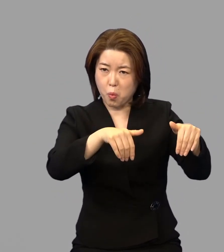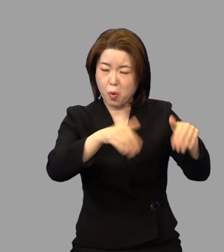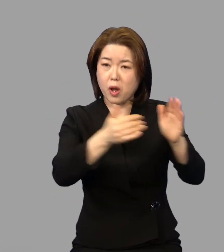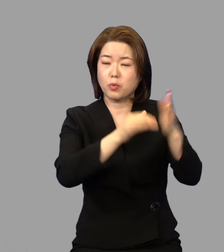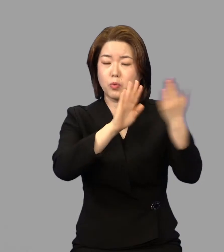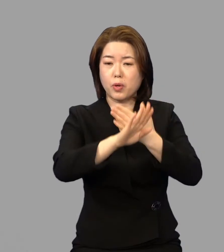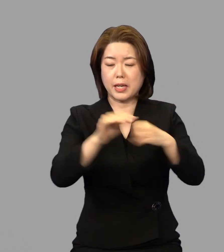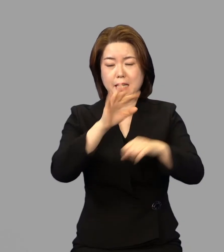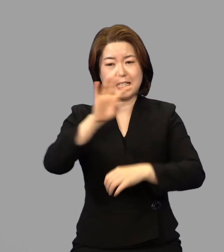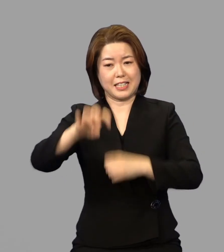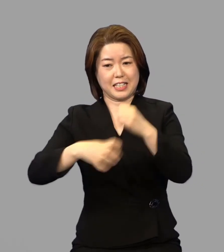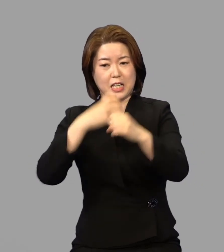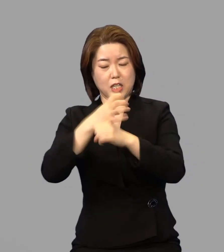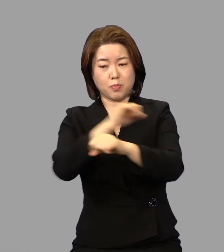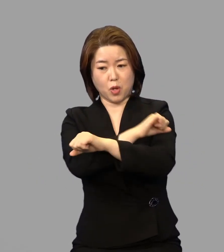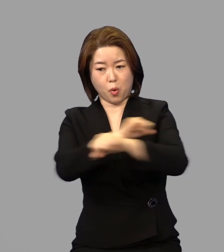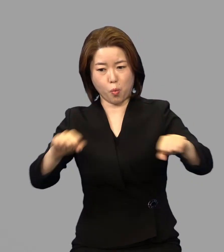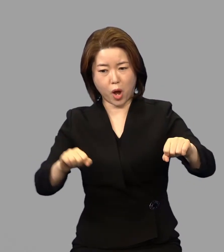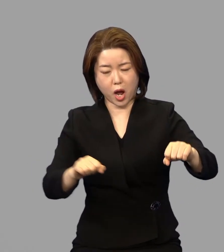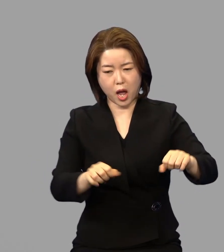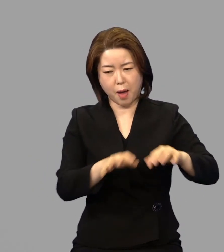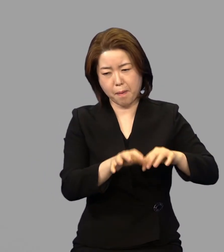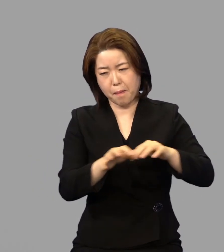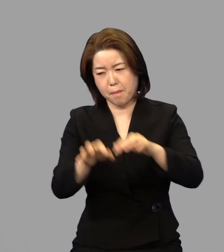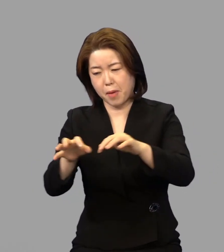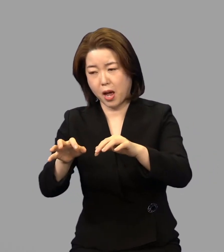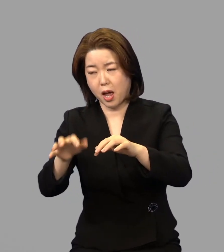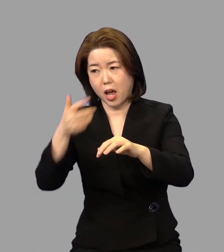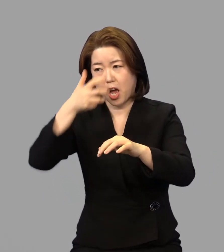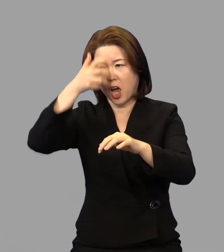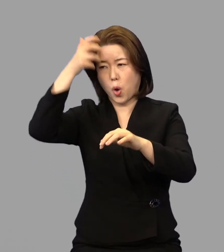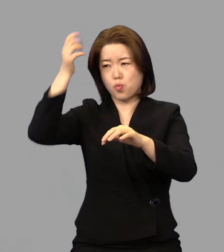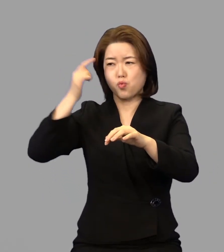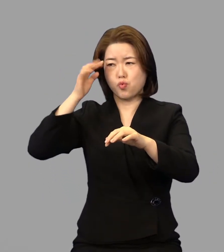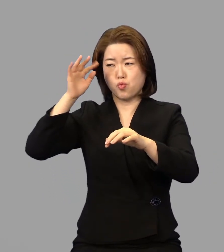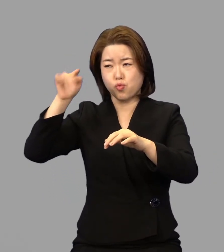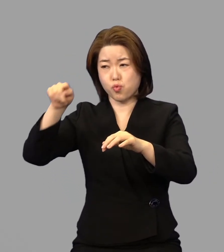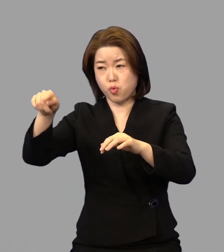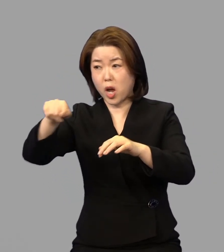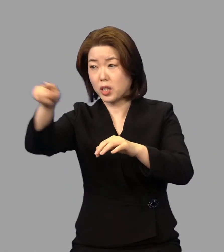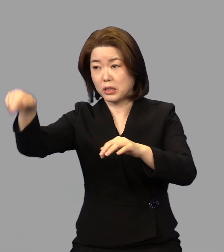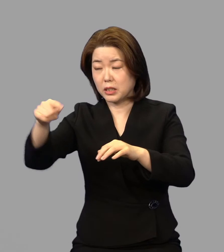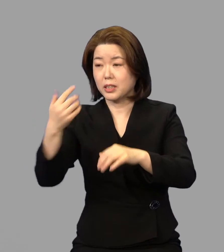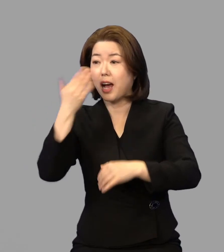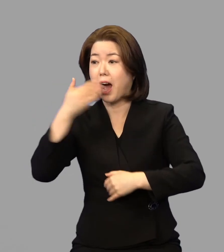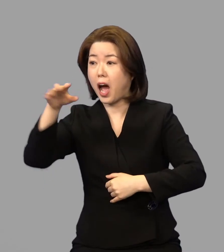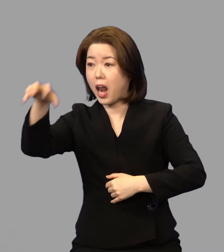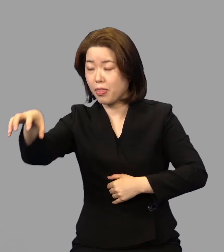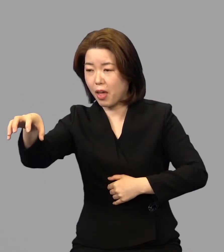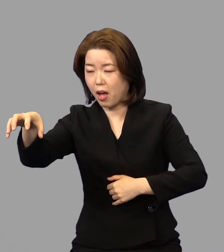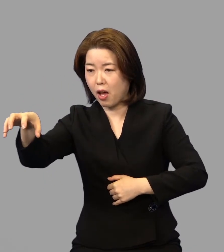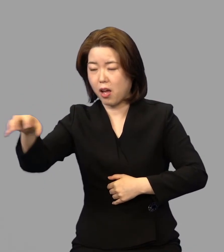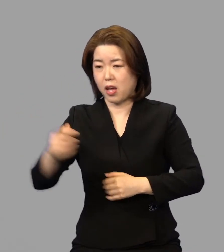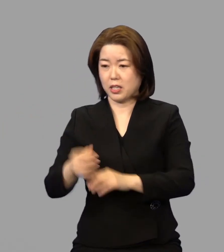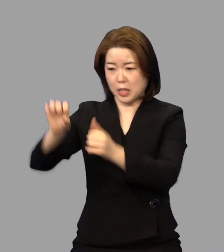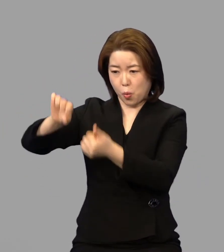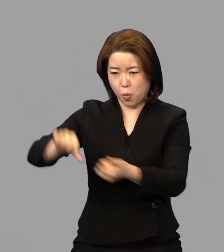지나서 꿈에 그리던 가나안 땅에 들어가기 바로 그 직전에 요단강만 건너면